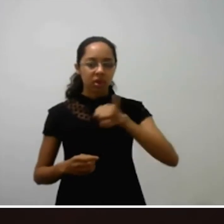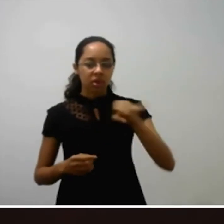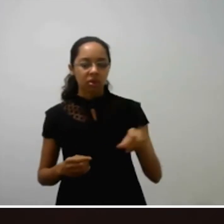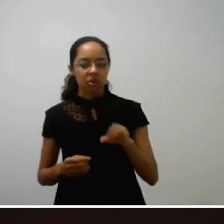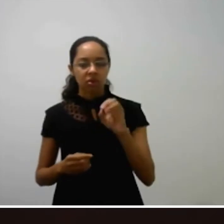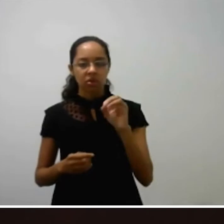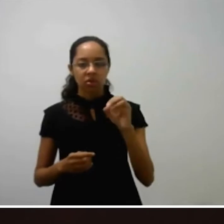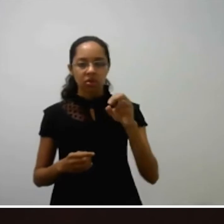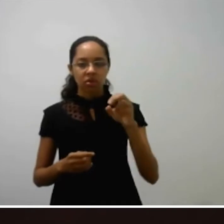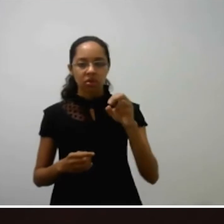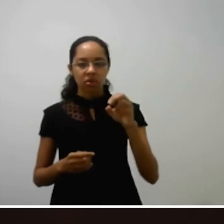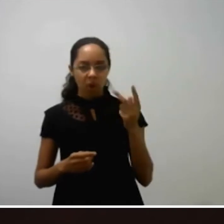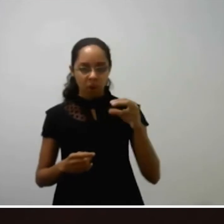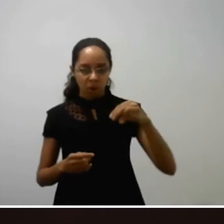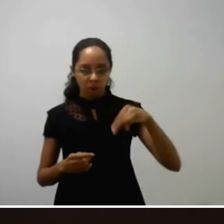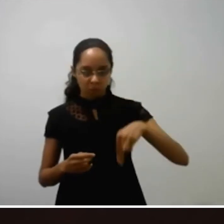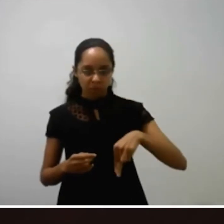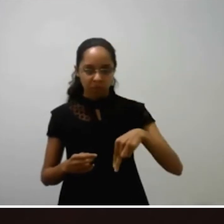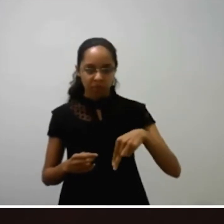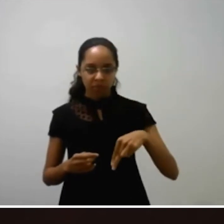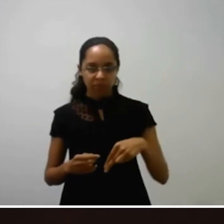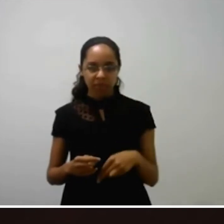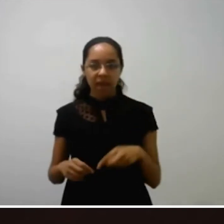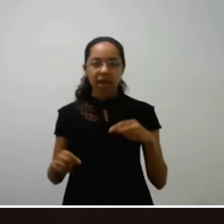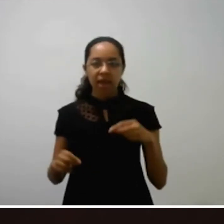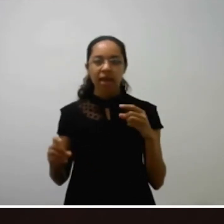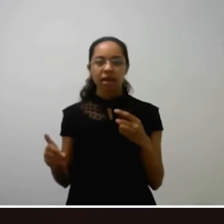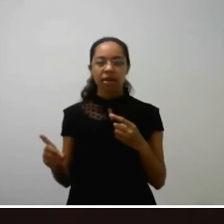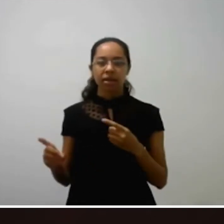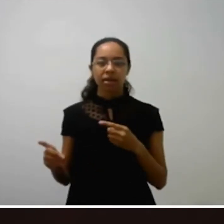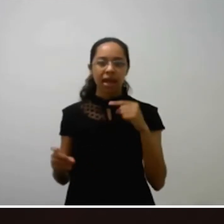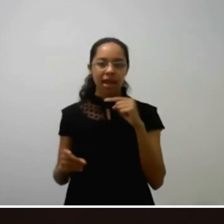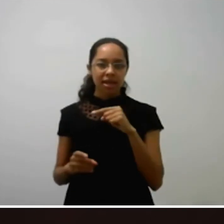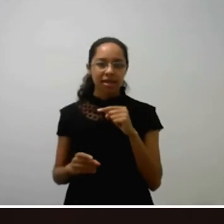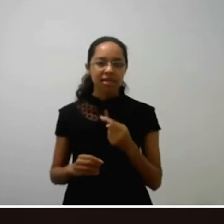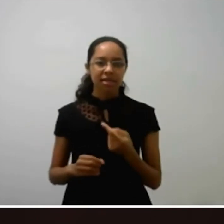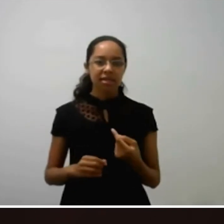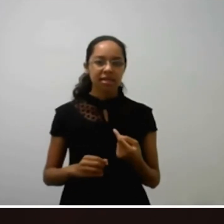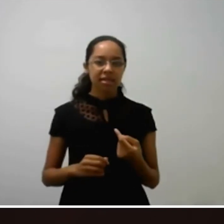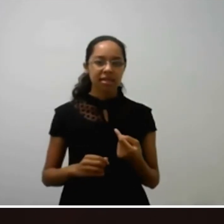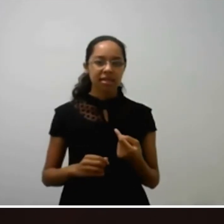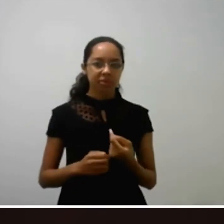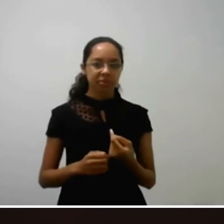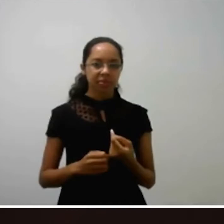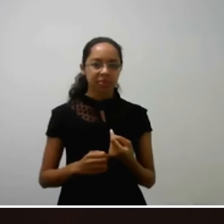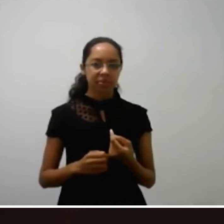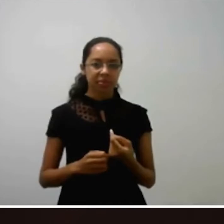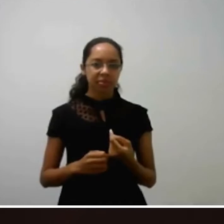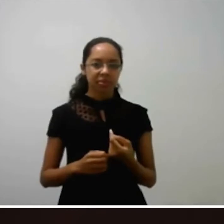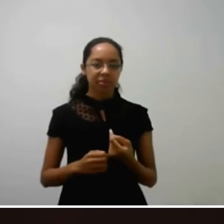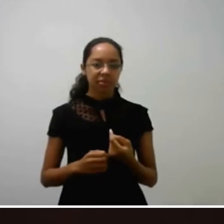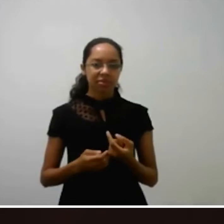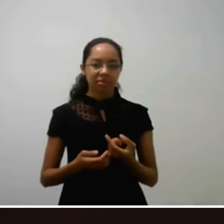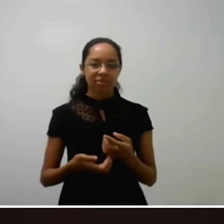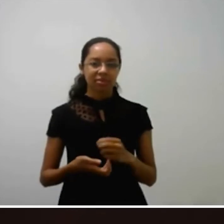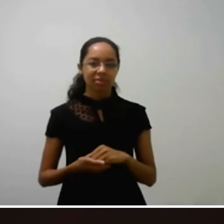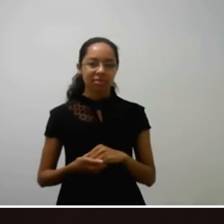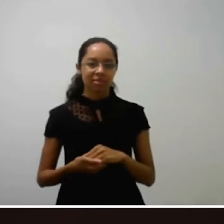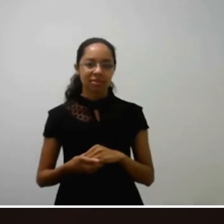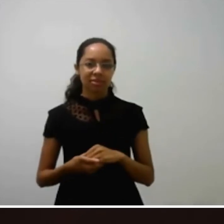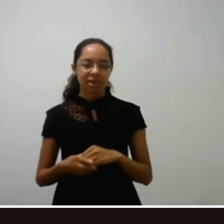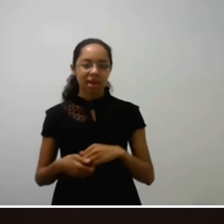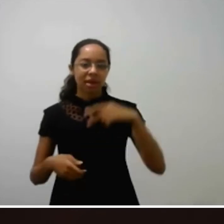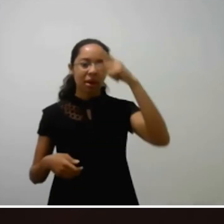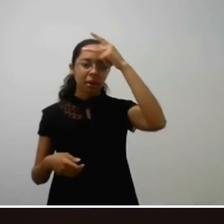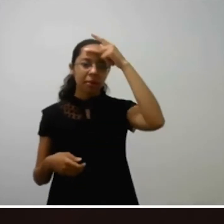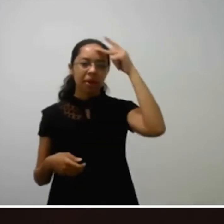um movimento baseado nas ideias de John Wycliffe, professor da Universidade de Oxford,